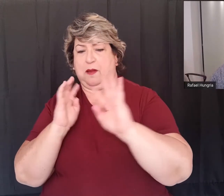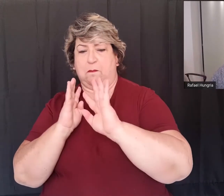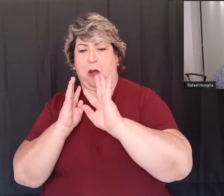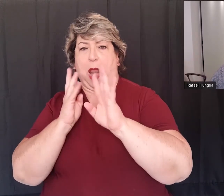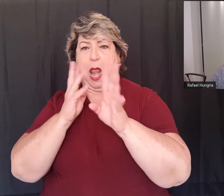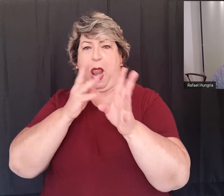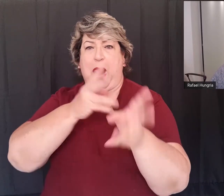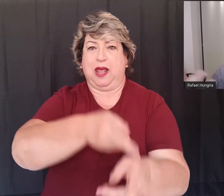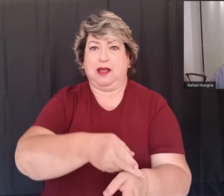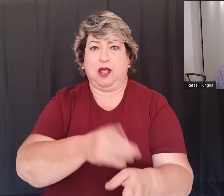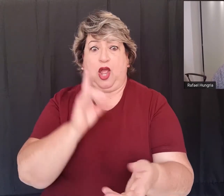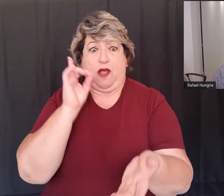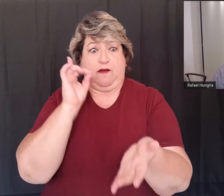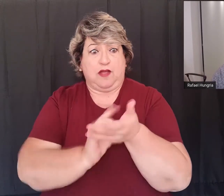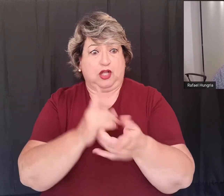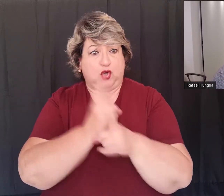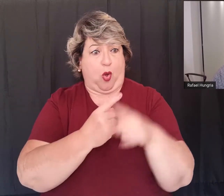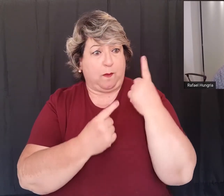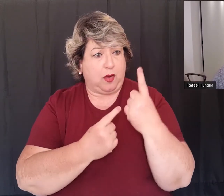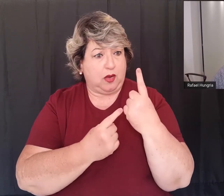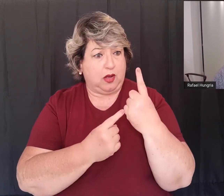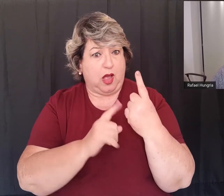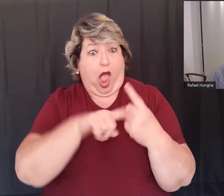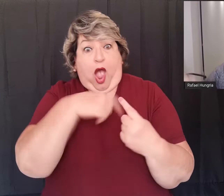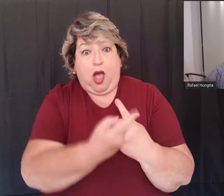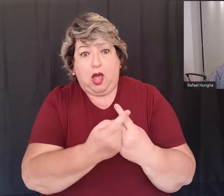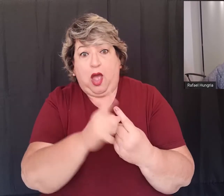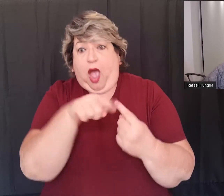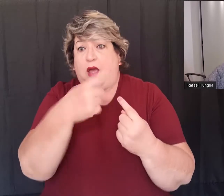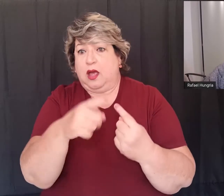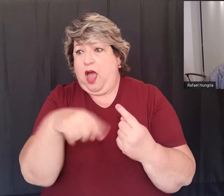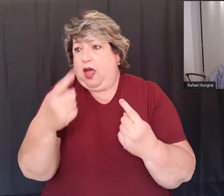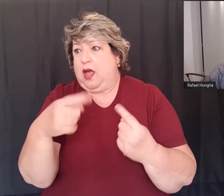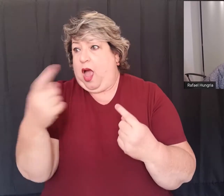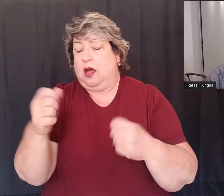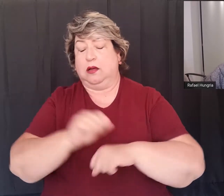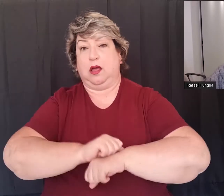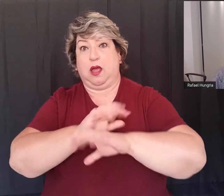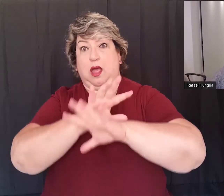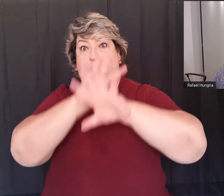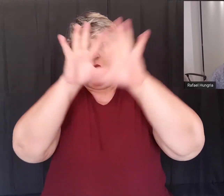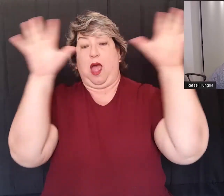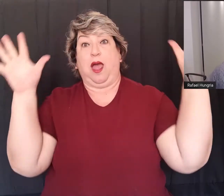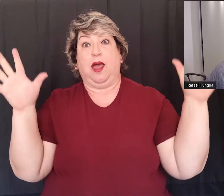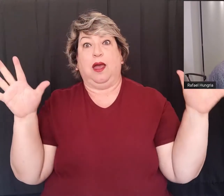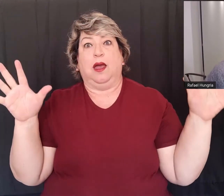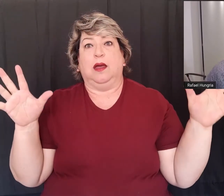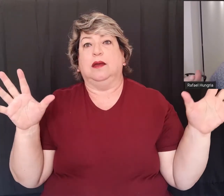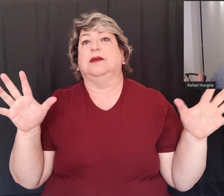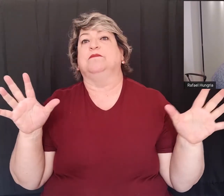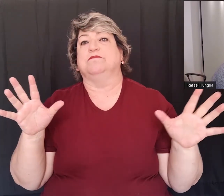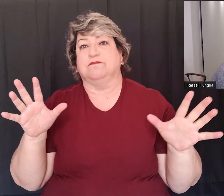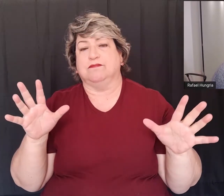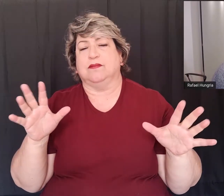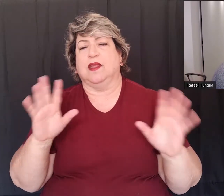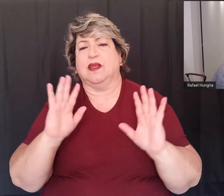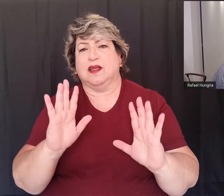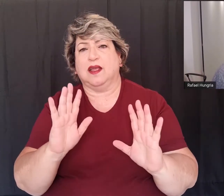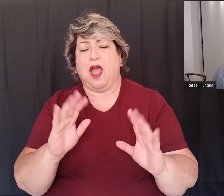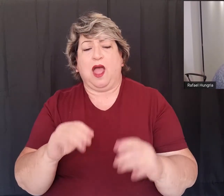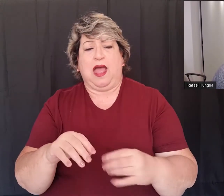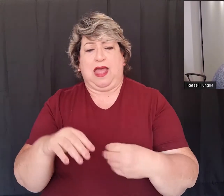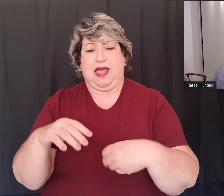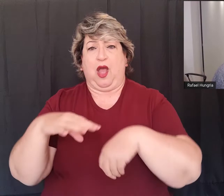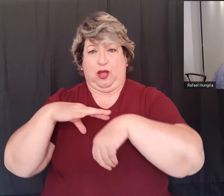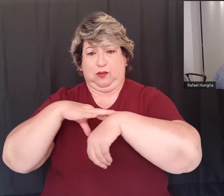A mentira é revelada e automaticamente uma verdade vai sendo descortinada após a outra. A questão do formato da